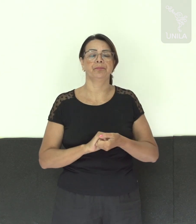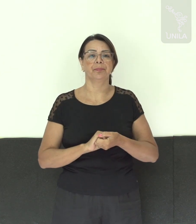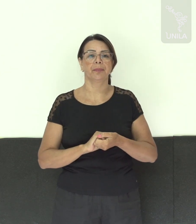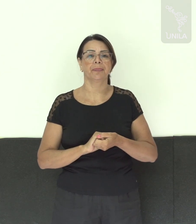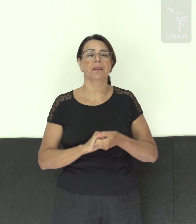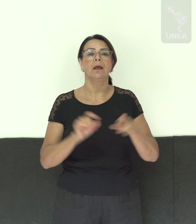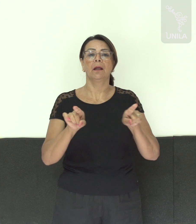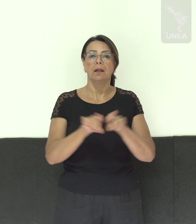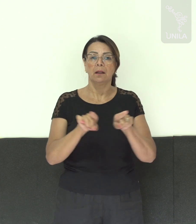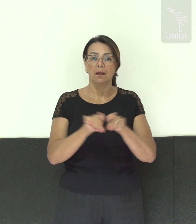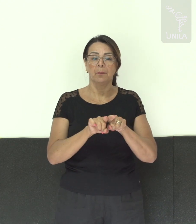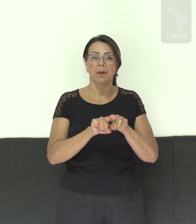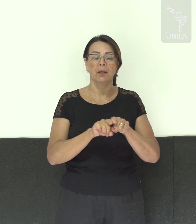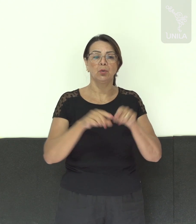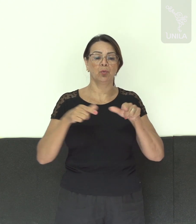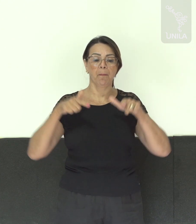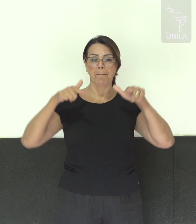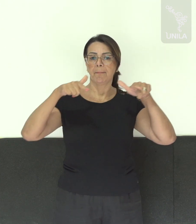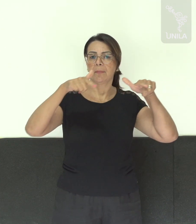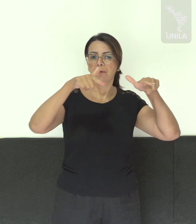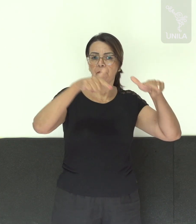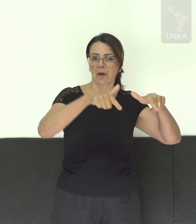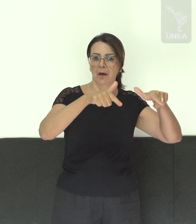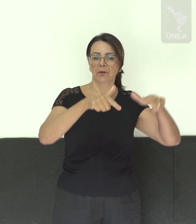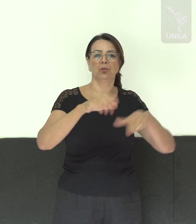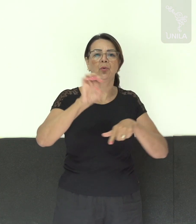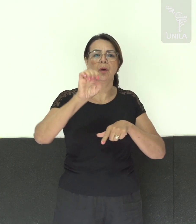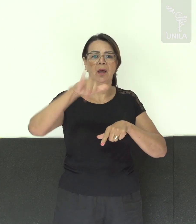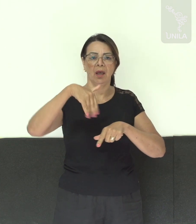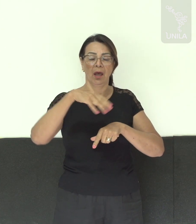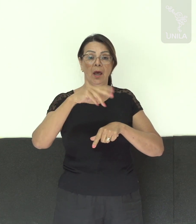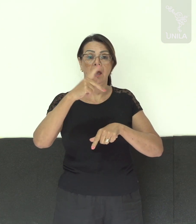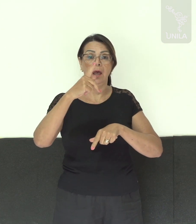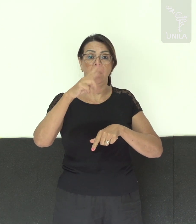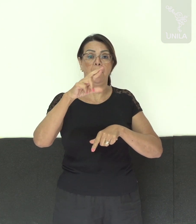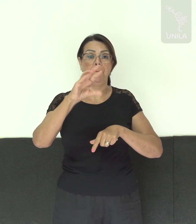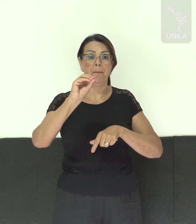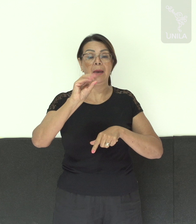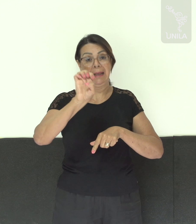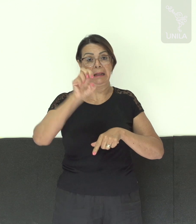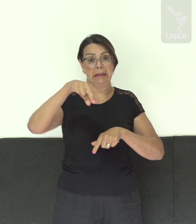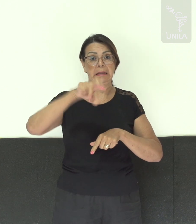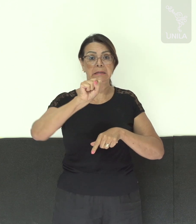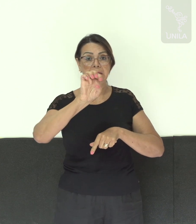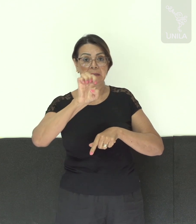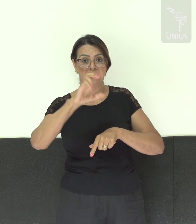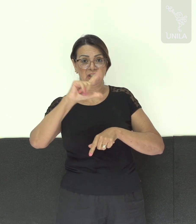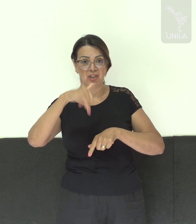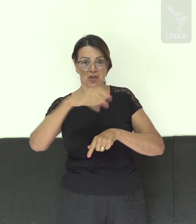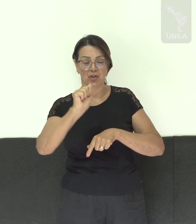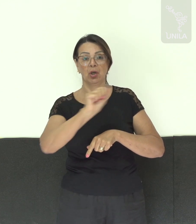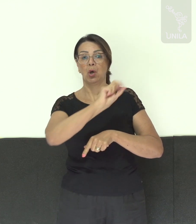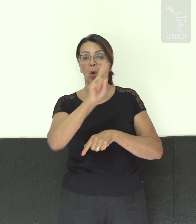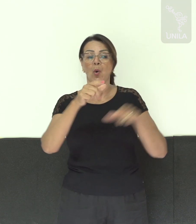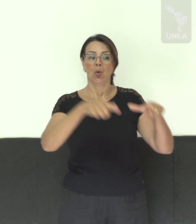Exame Nacional para Certificação de Competência de Jovens e Adultos (ENSEJA), ou do Exame